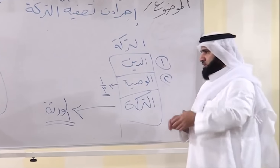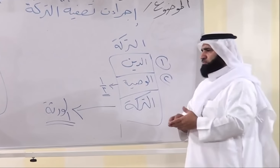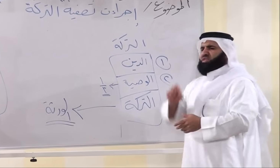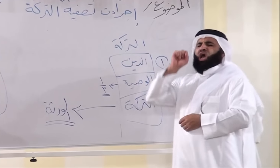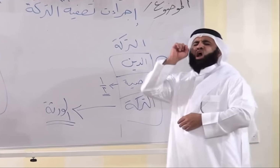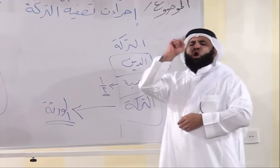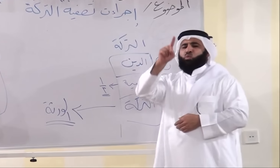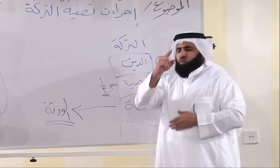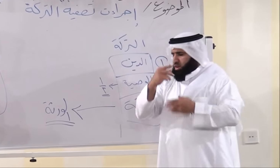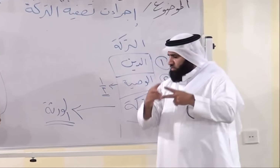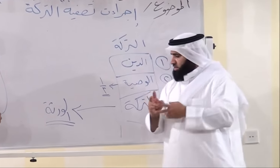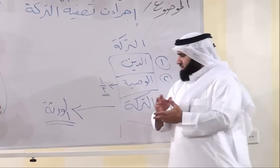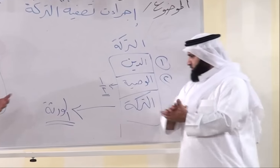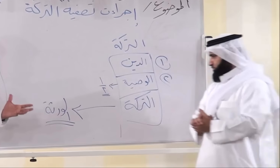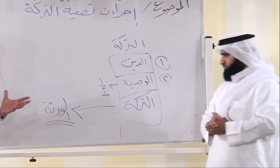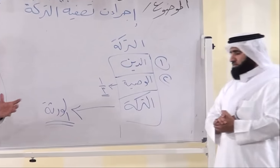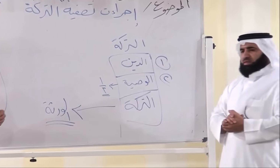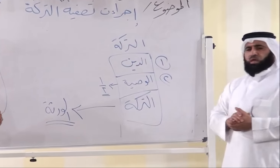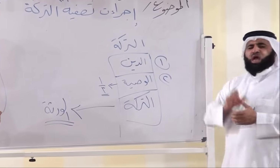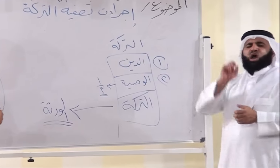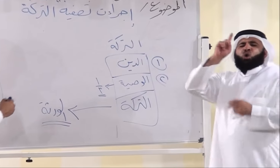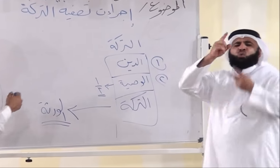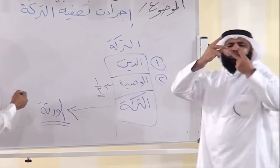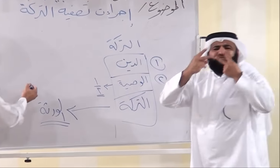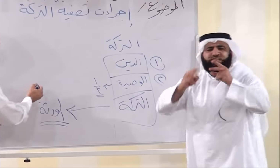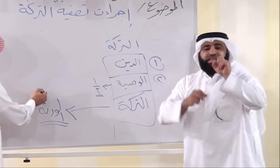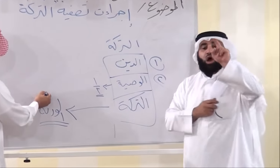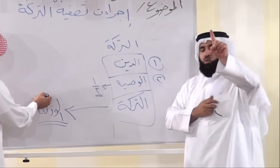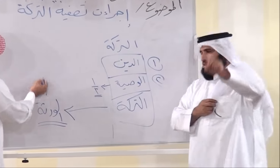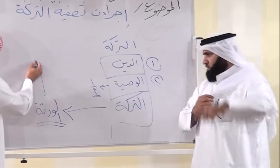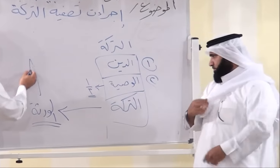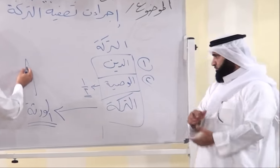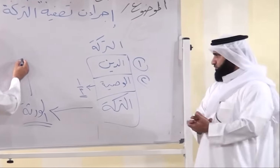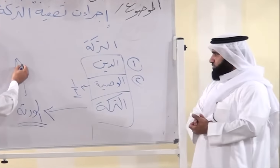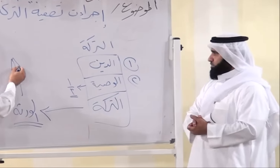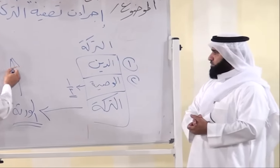اول مرحلة نقولها دائما ونفضلها دائما اللي هو